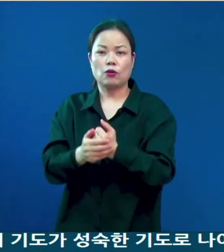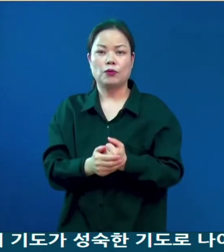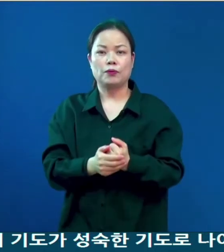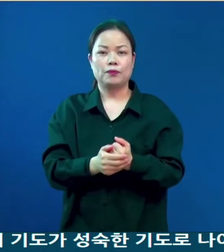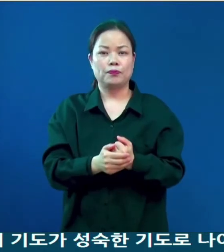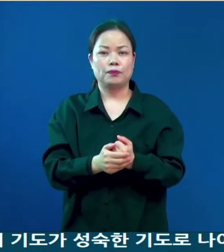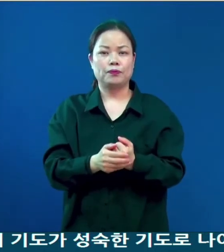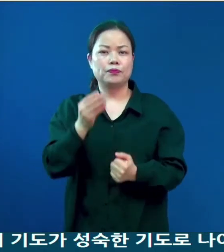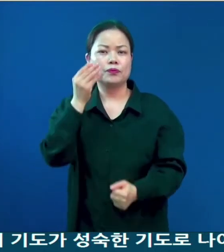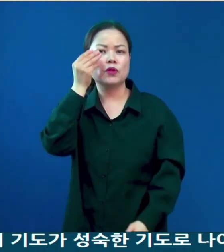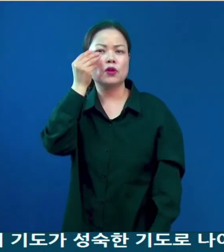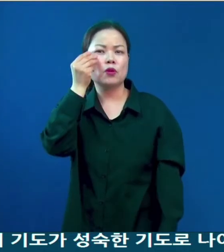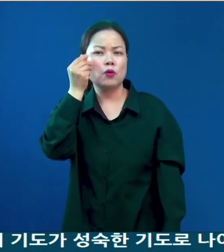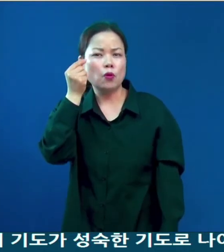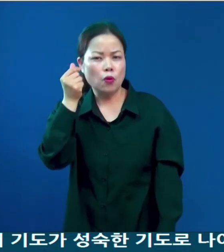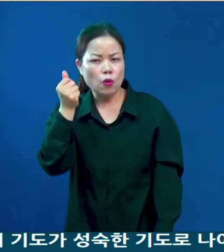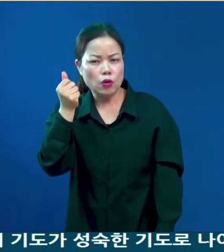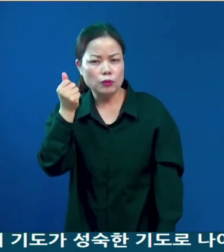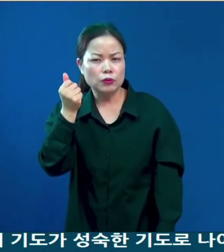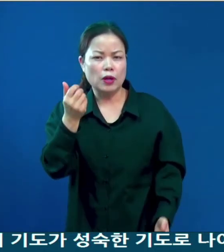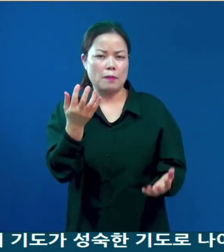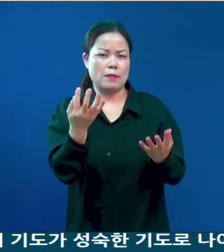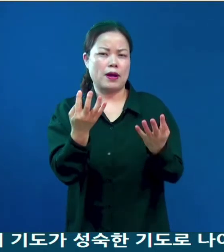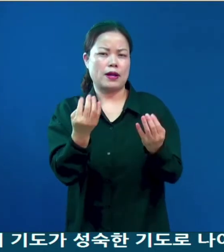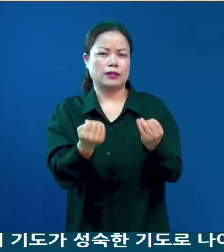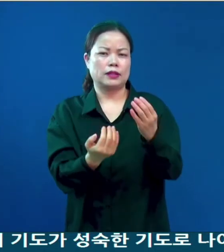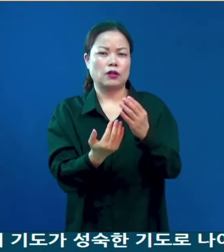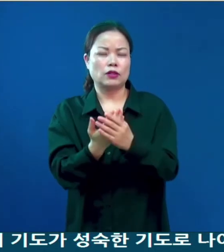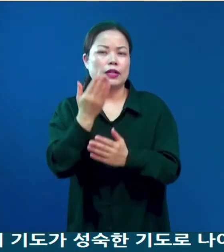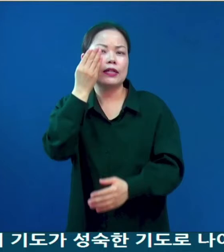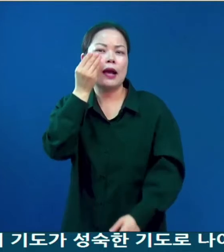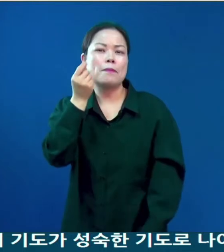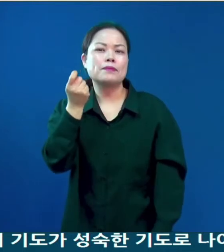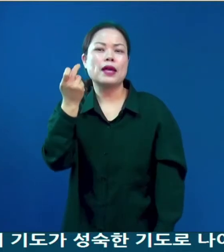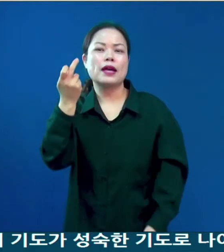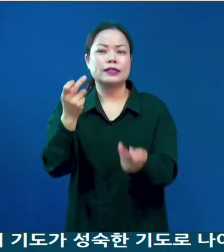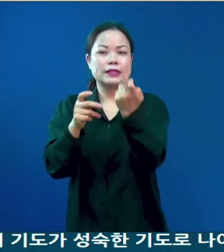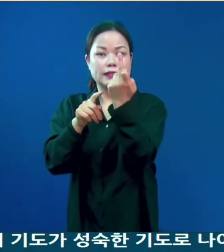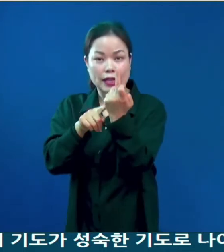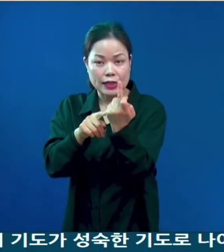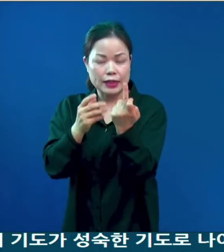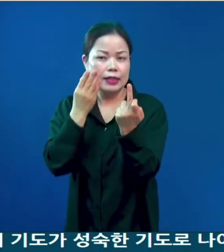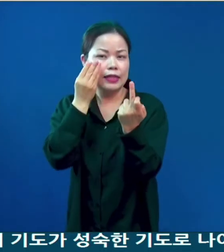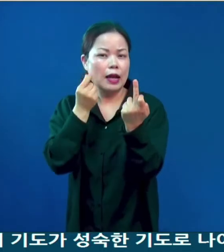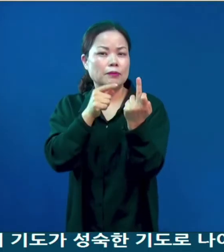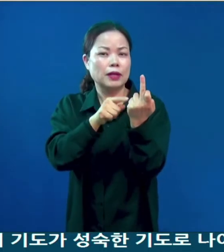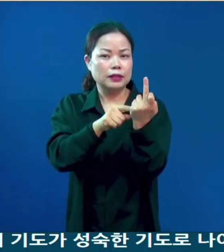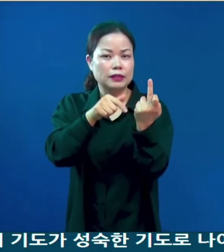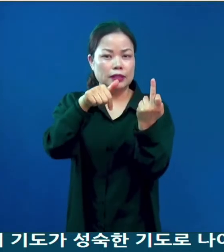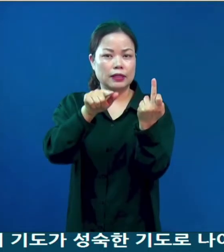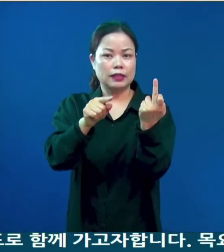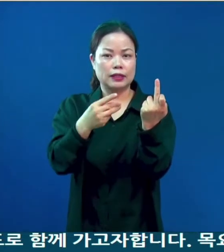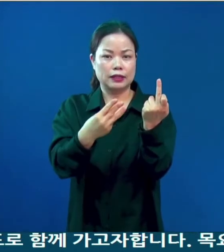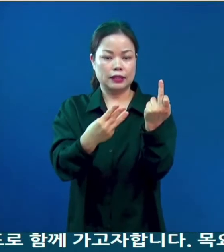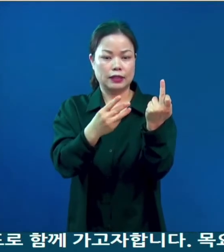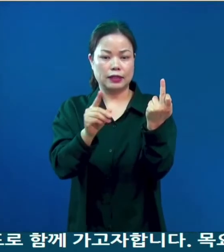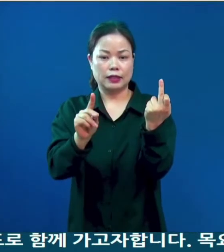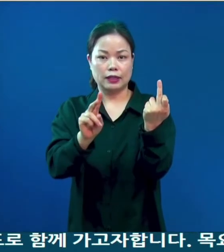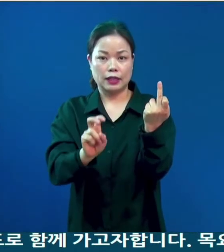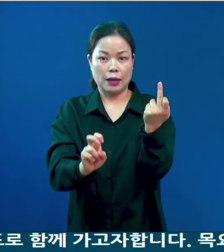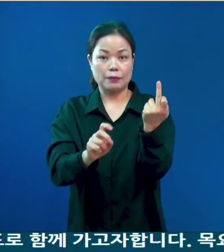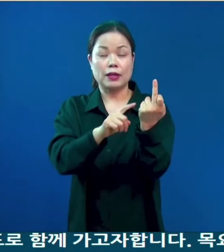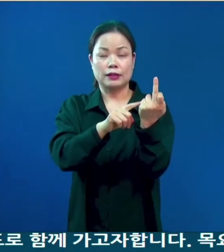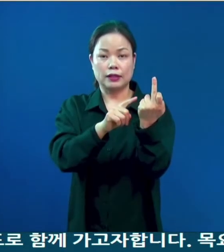올리브가 많이 난다고 해서 올리브산이라고 불리우는 이 감람산은 이제 이 감람산 아랫자락에 겟세마네 동산이